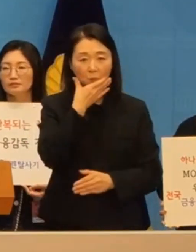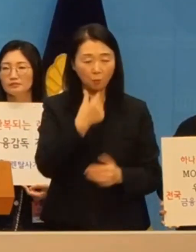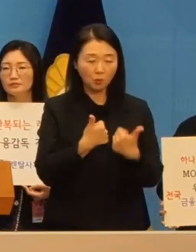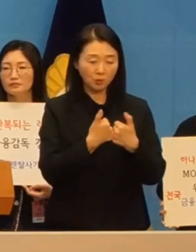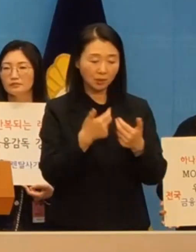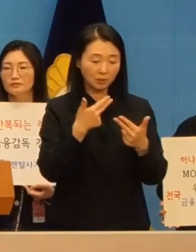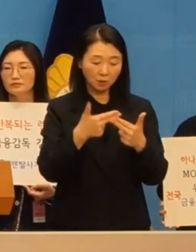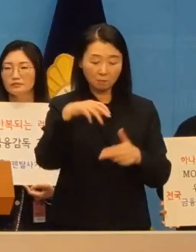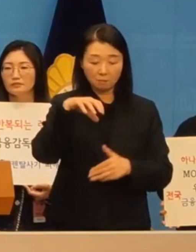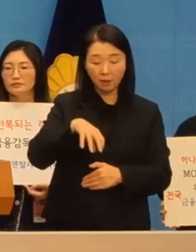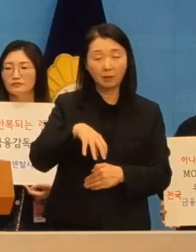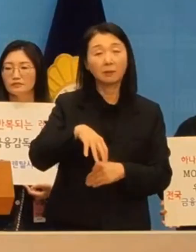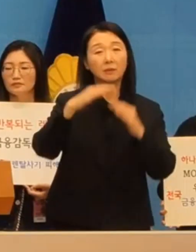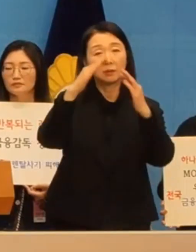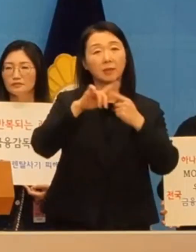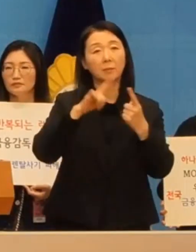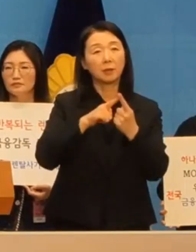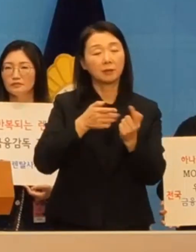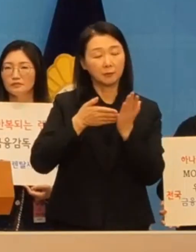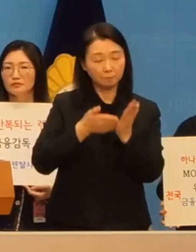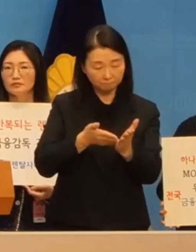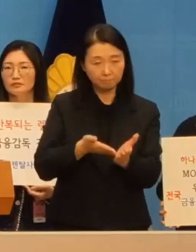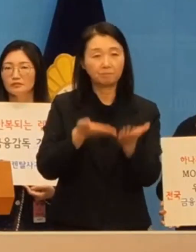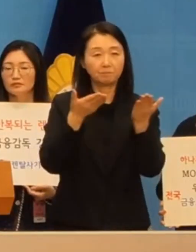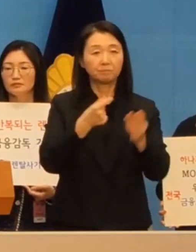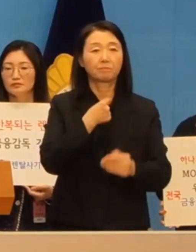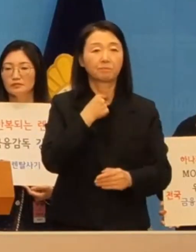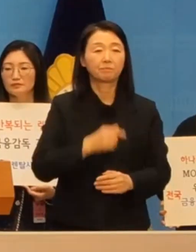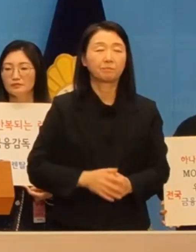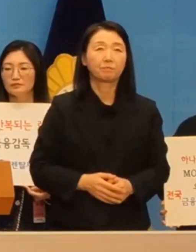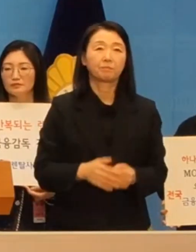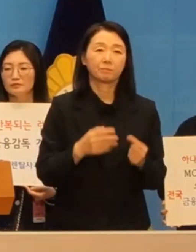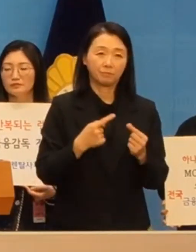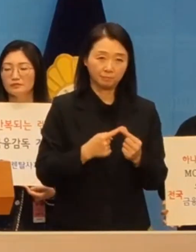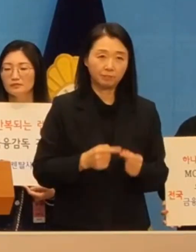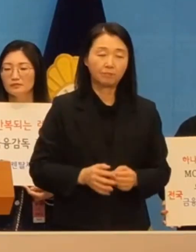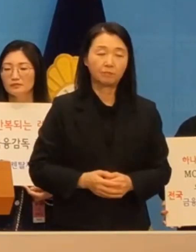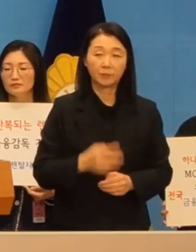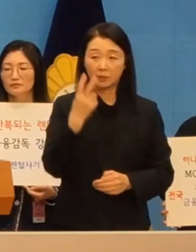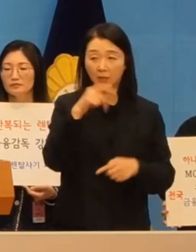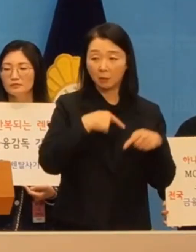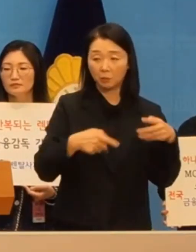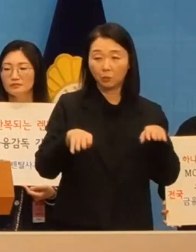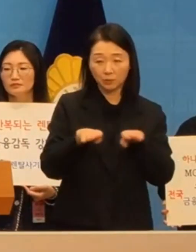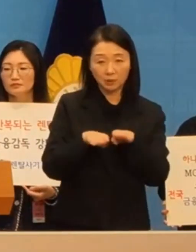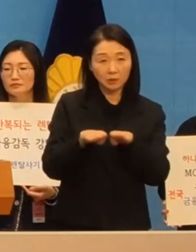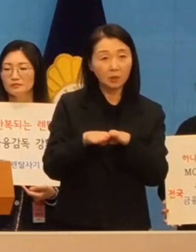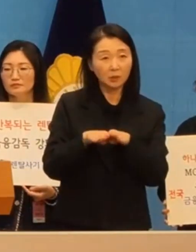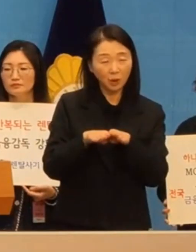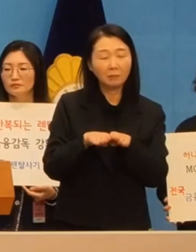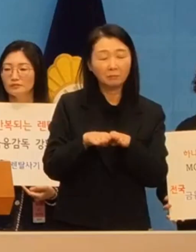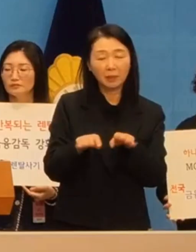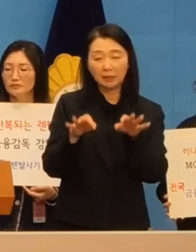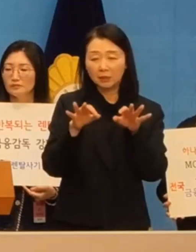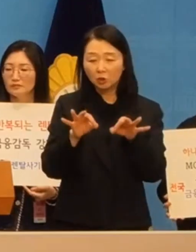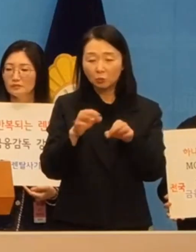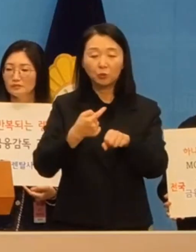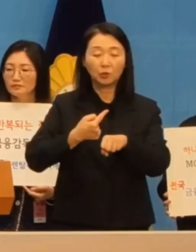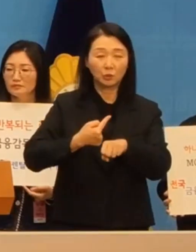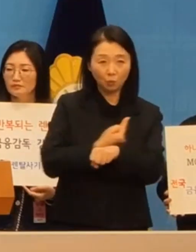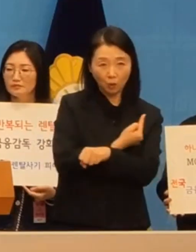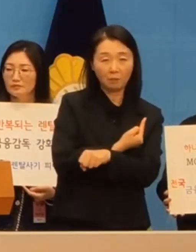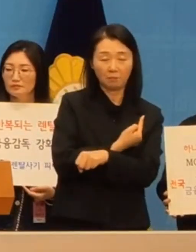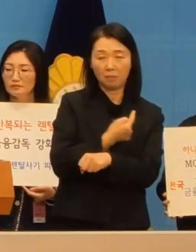한국금융복지상담협회는 다음과 같이 강력히 요구합니다. 첫째, 감독기관은 비금융 렌탈 채권,